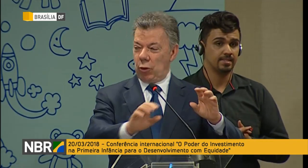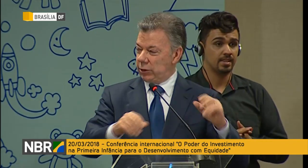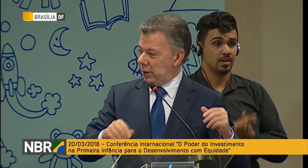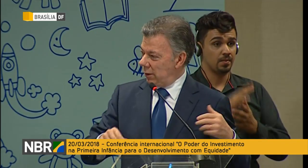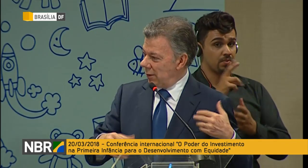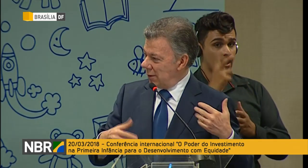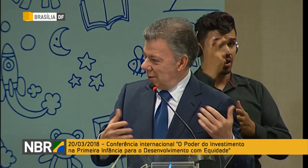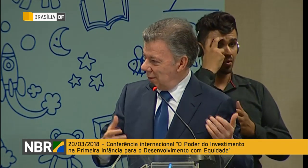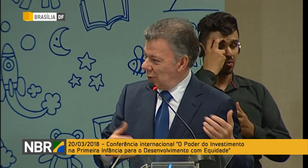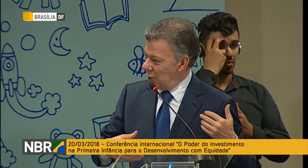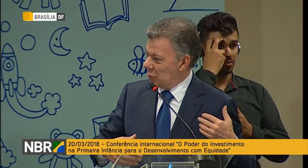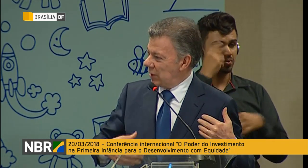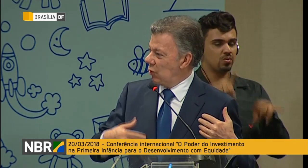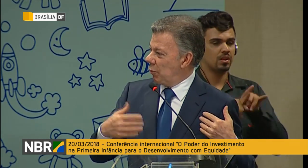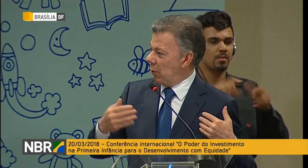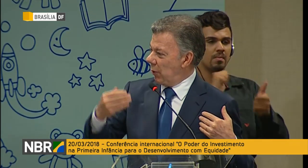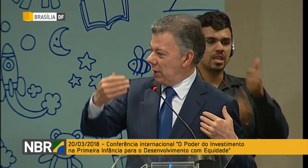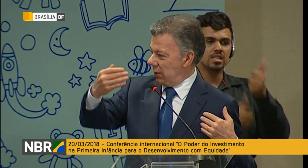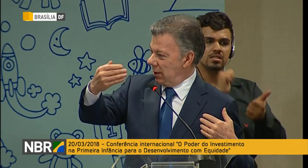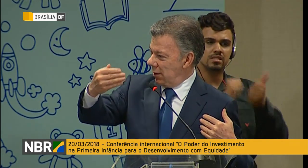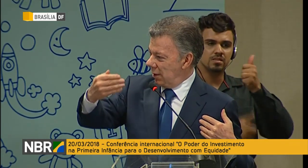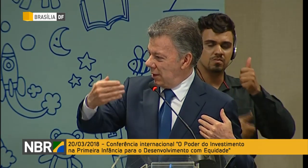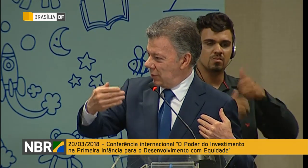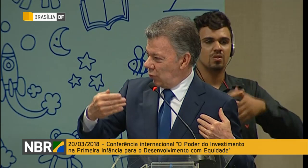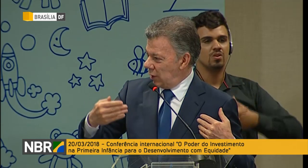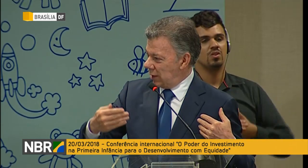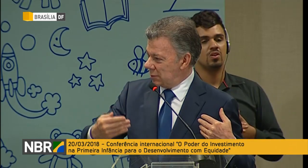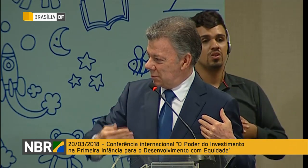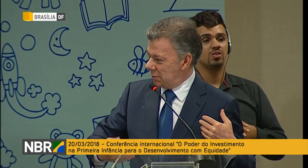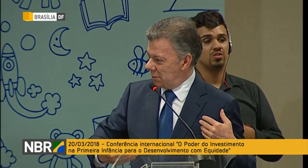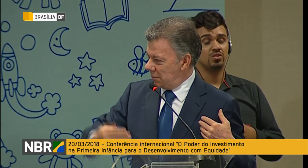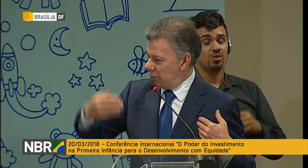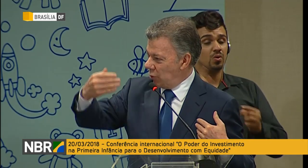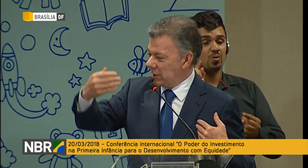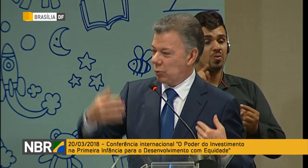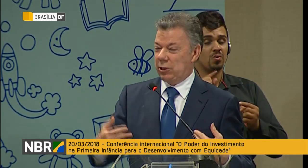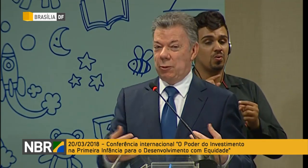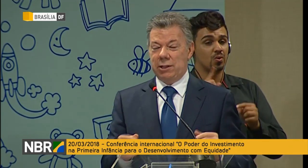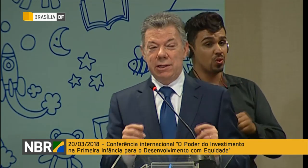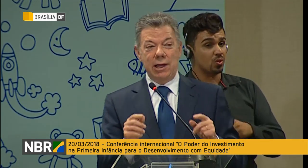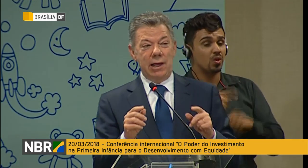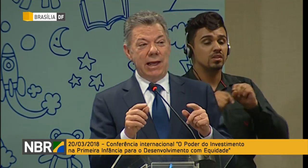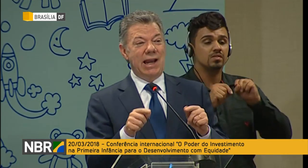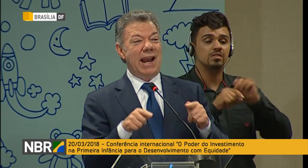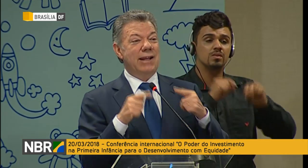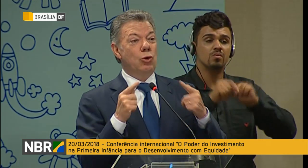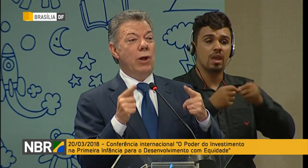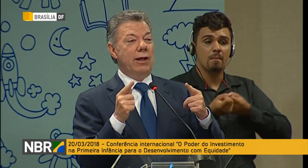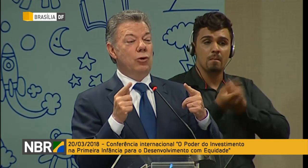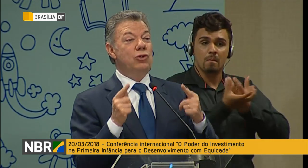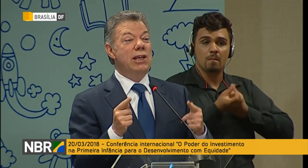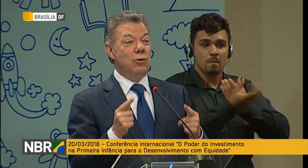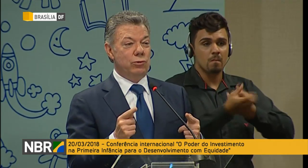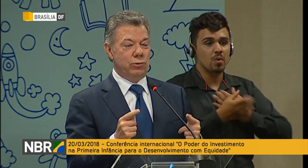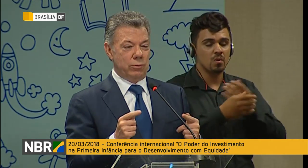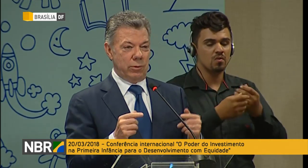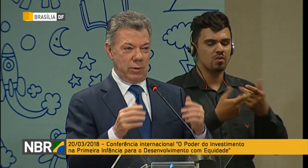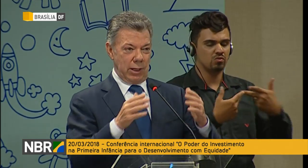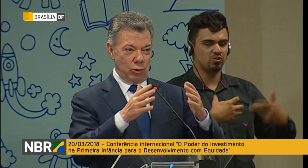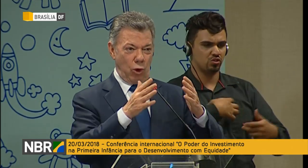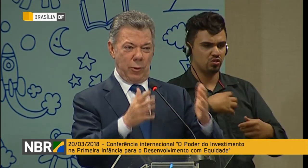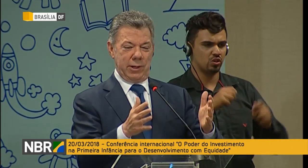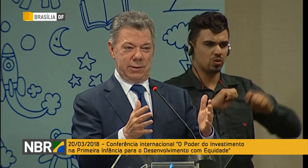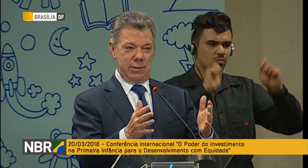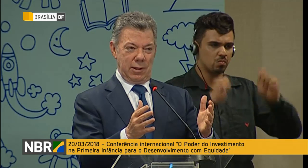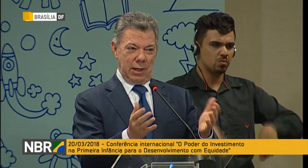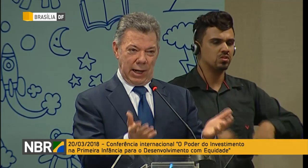a cultura e o esporte, nós quisemos promover de todas as formas possíveis e a leitura